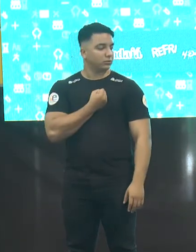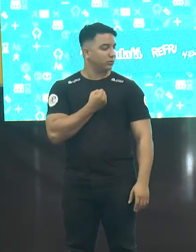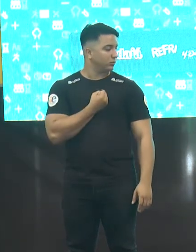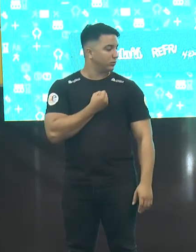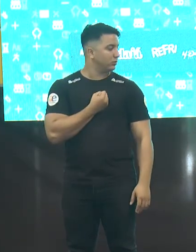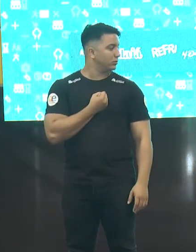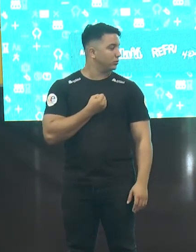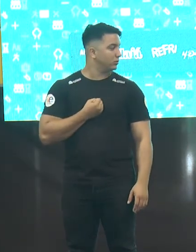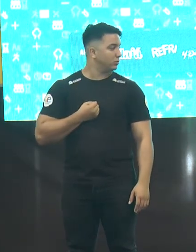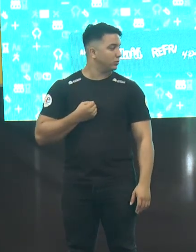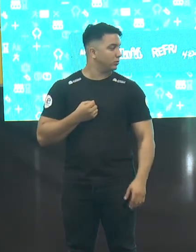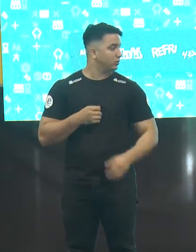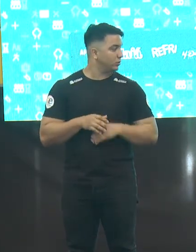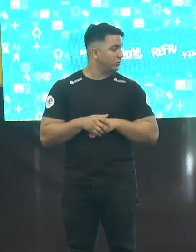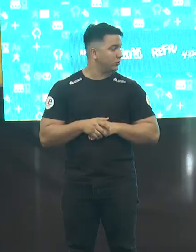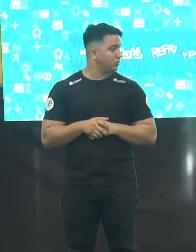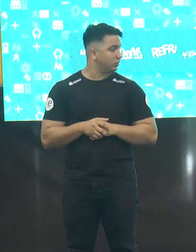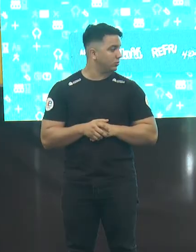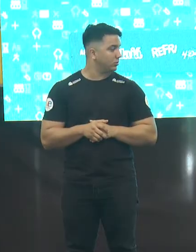126, 126.